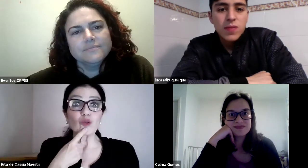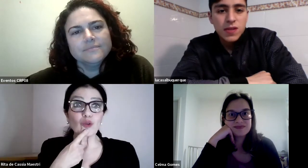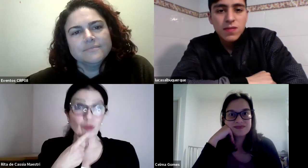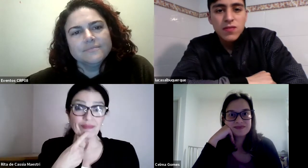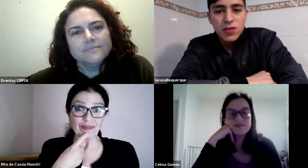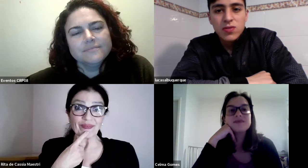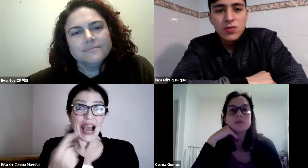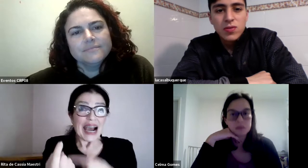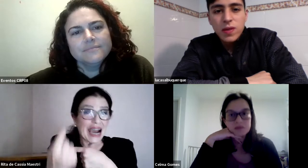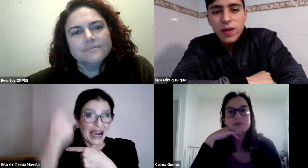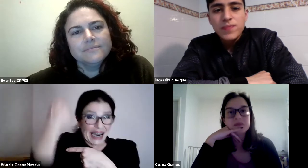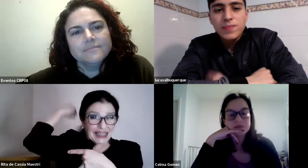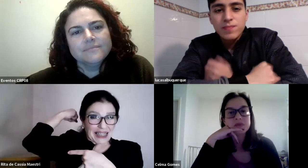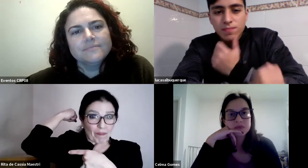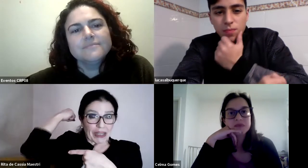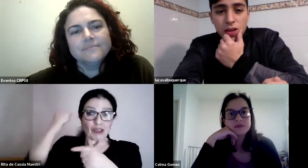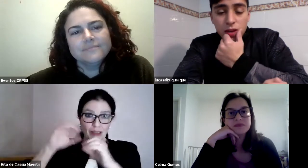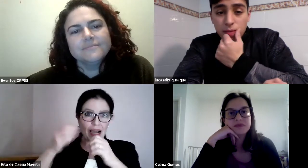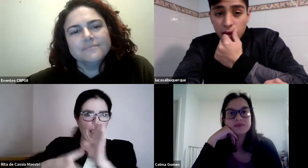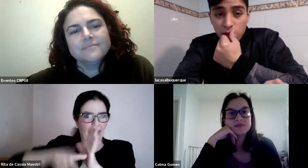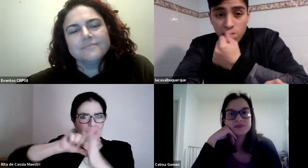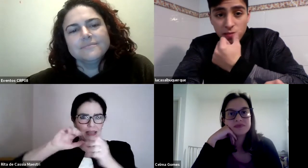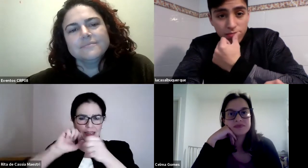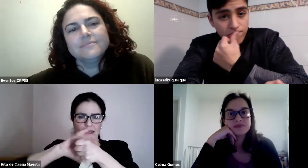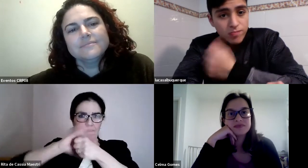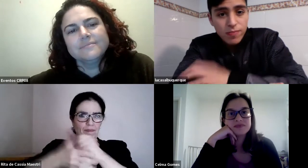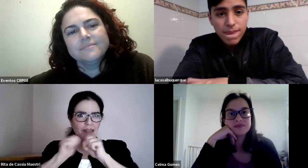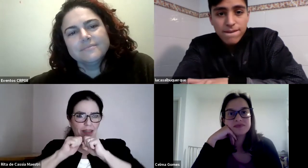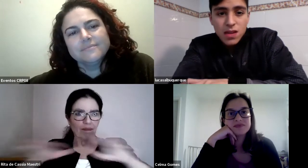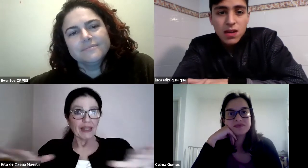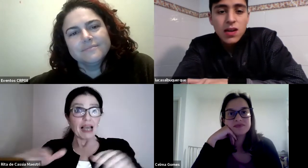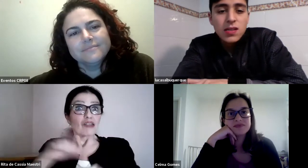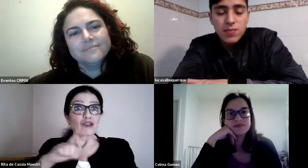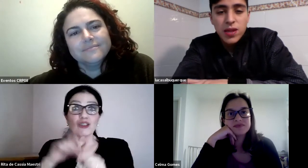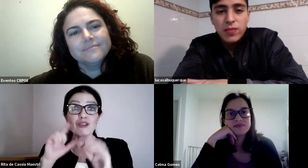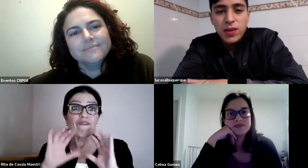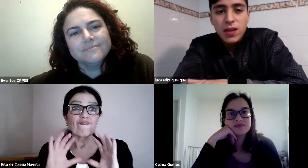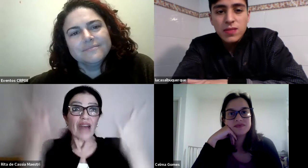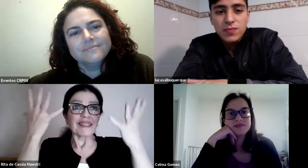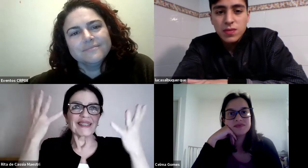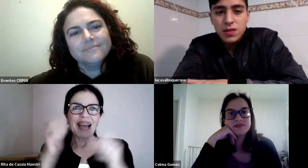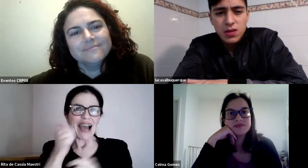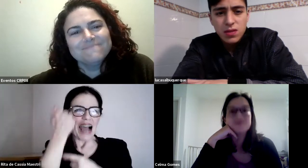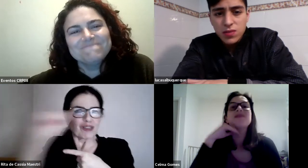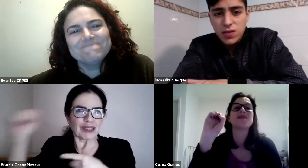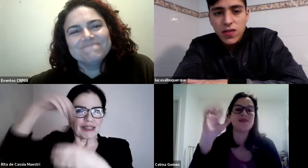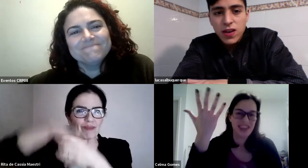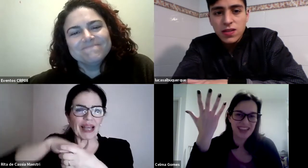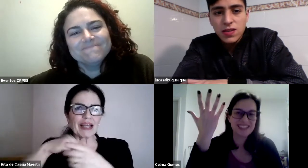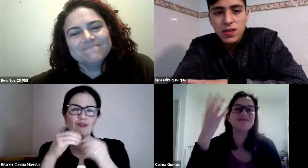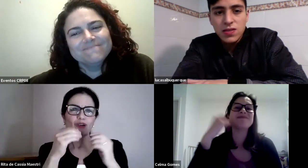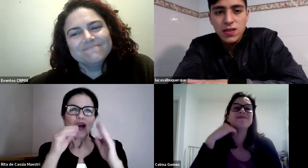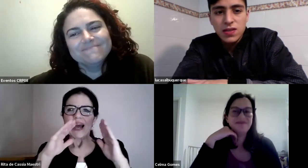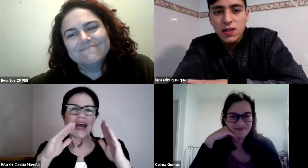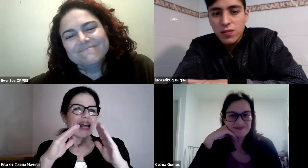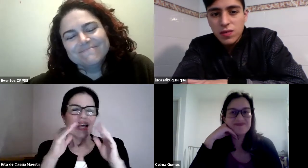domingo, por exemplo, teve Dia do Surdo, né? Antigamente, antes da pandemia, nós tínhamos festas